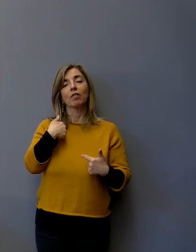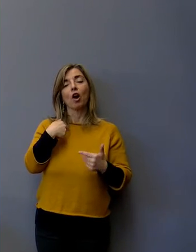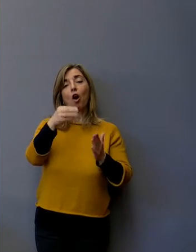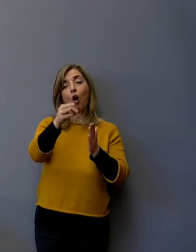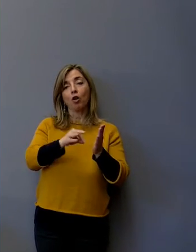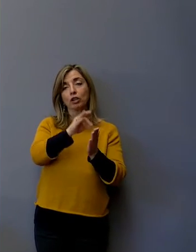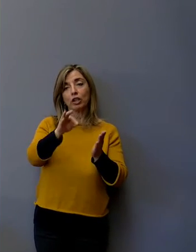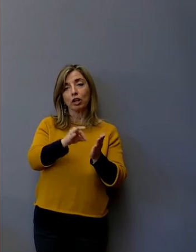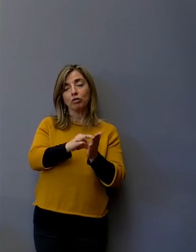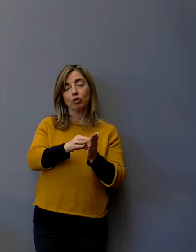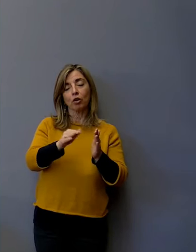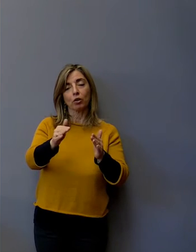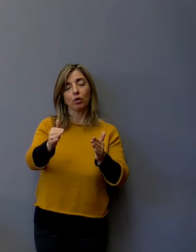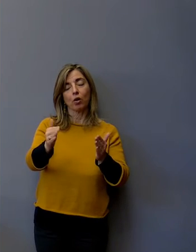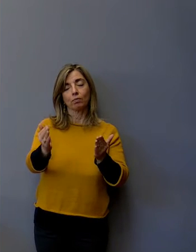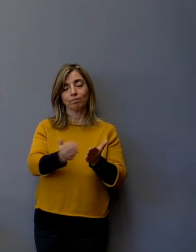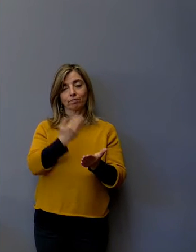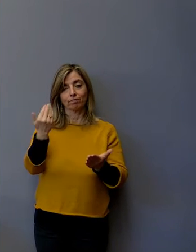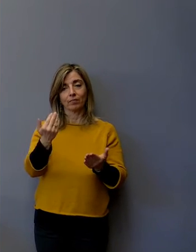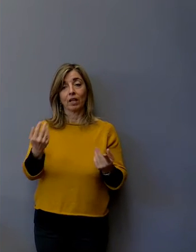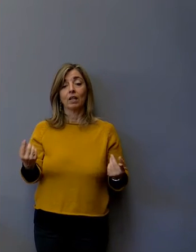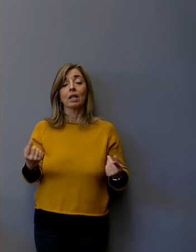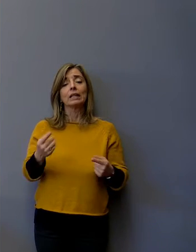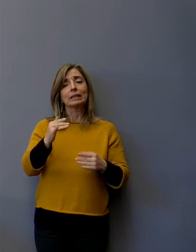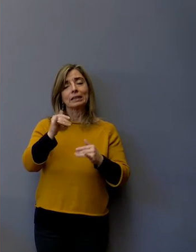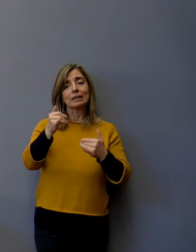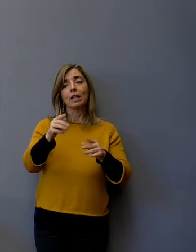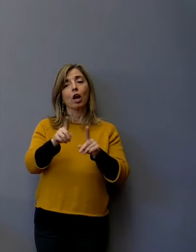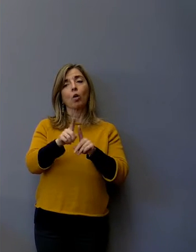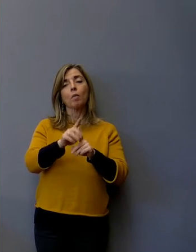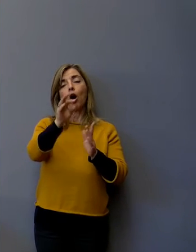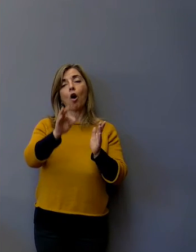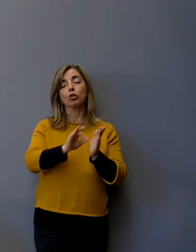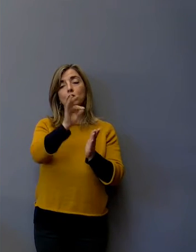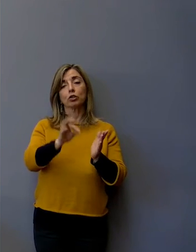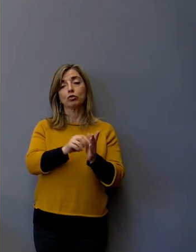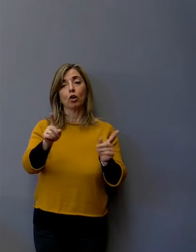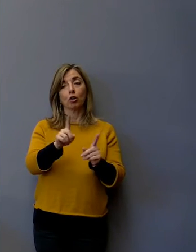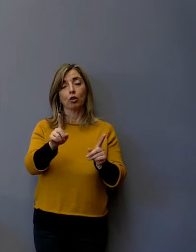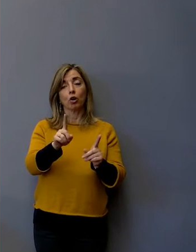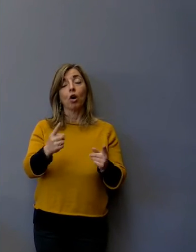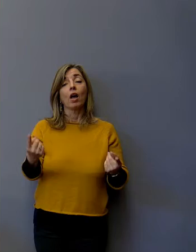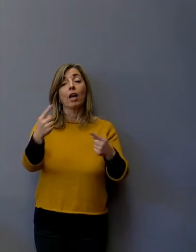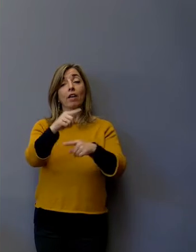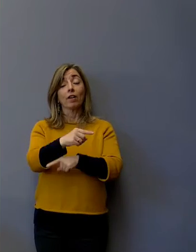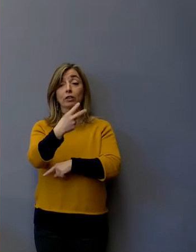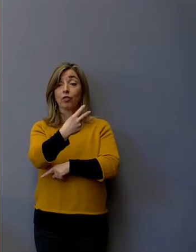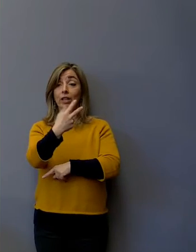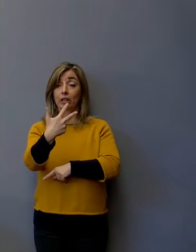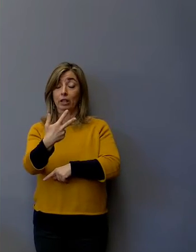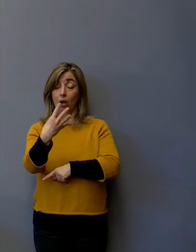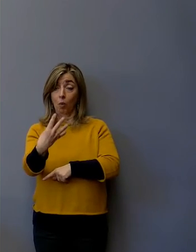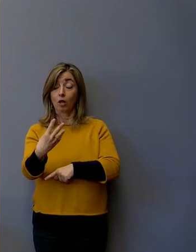l'emendamento viene i quattro ore al giorno a votare posso mettere in votazione insieme come ordine del giorno che